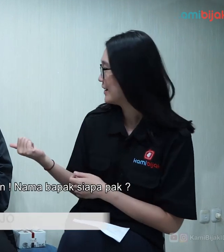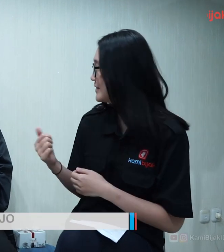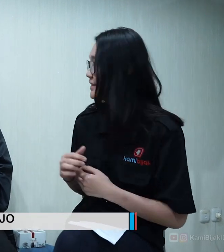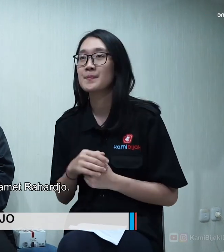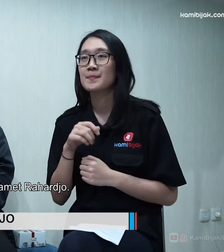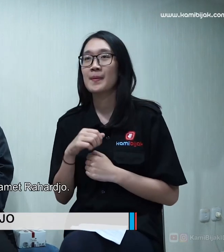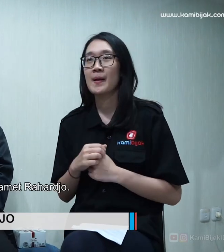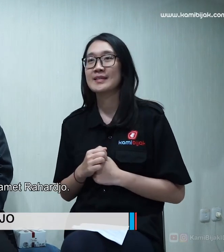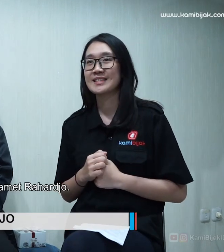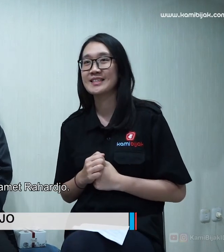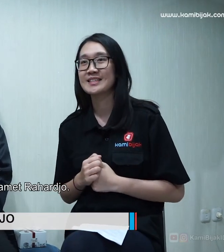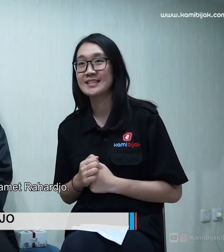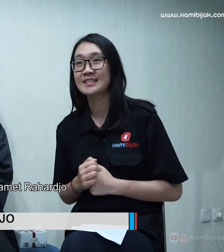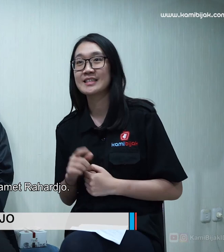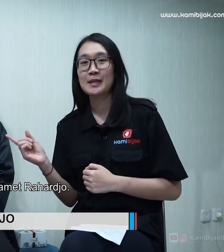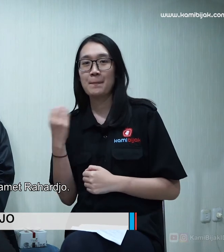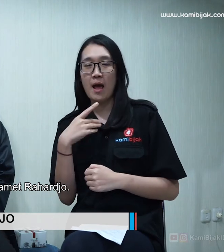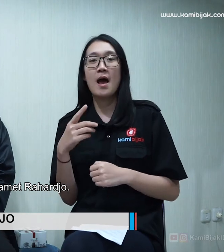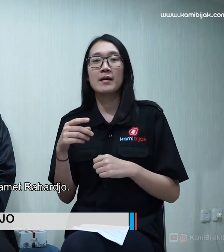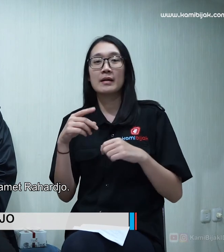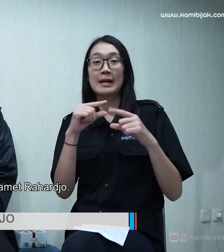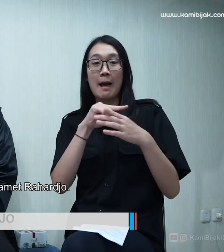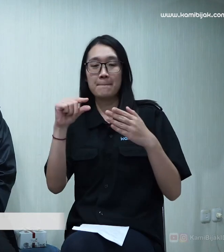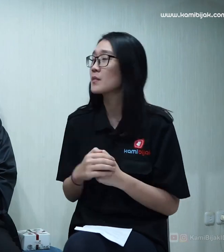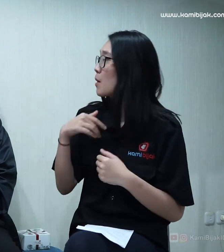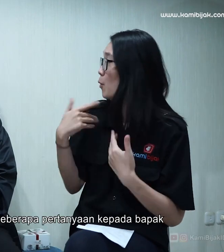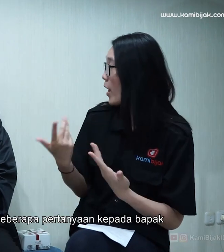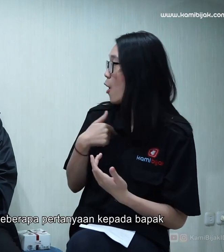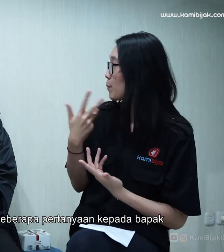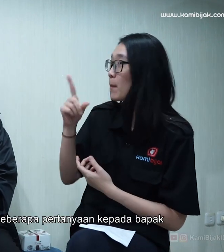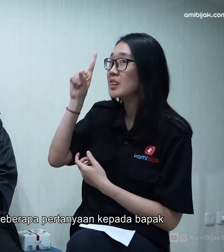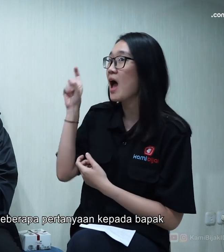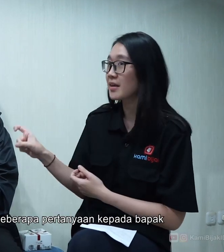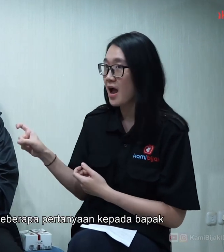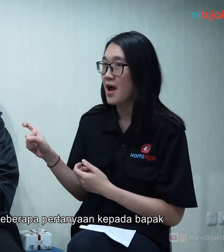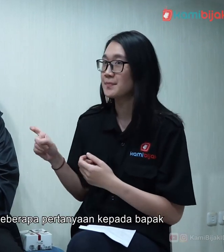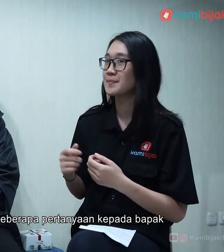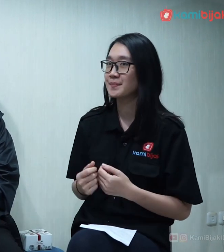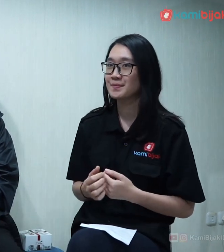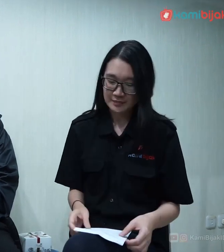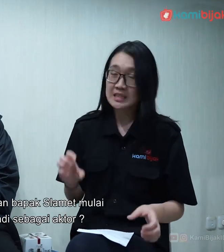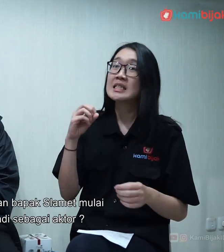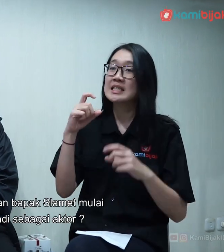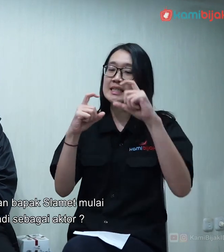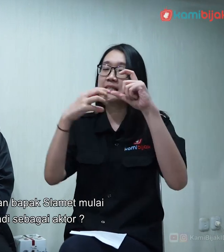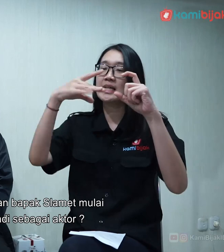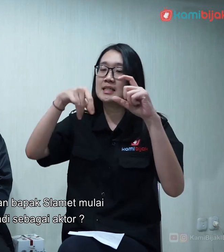Nama Bapak siapa? Selamat Raharjo. Saya ingin bertanya beberapa